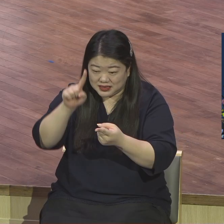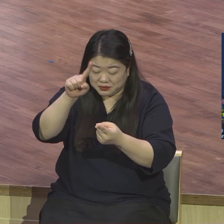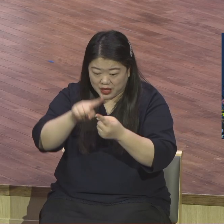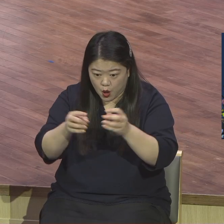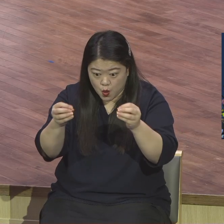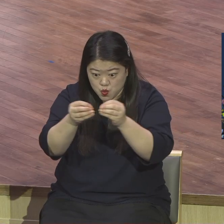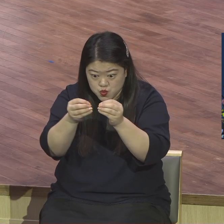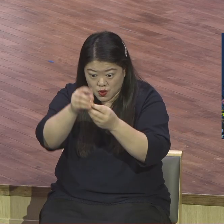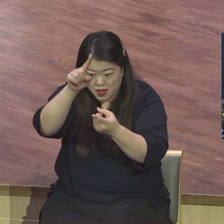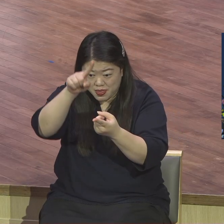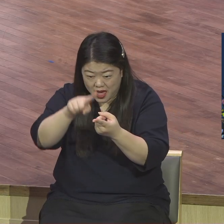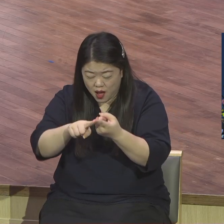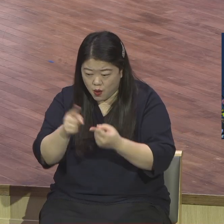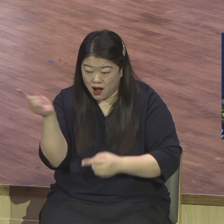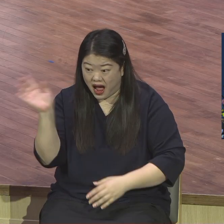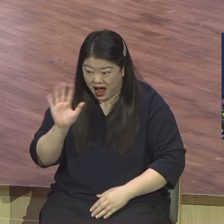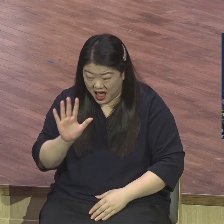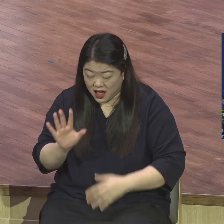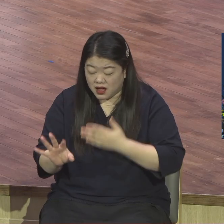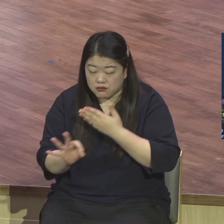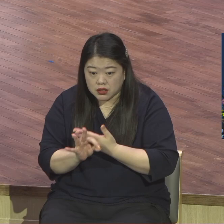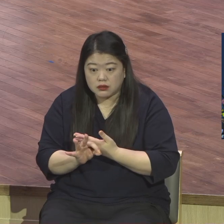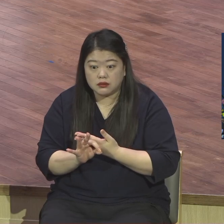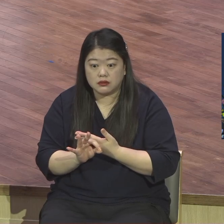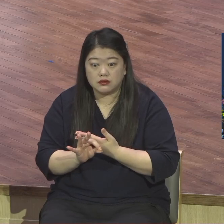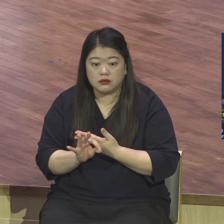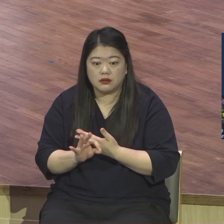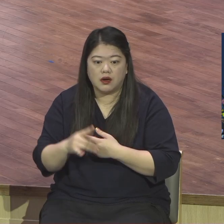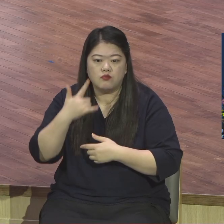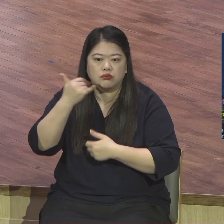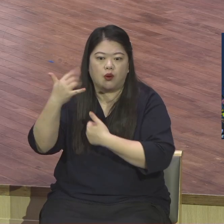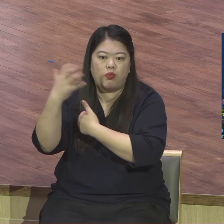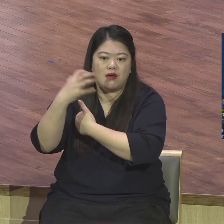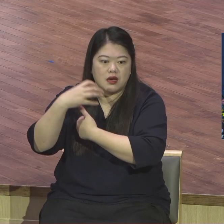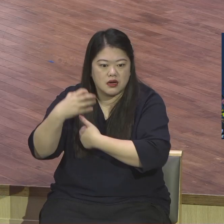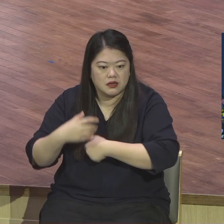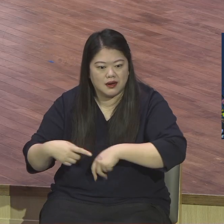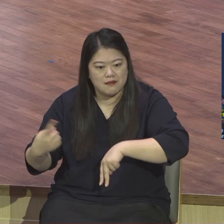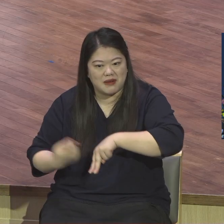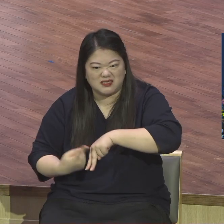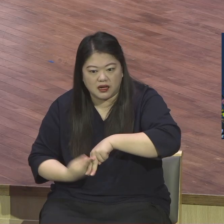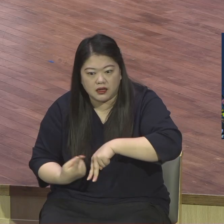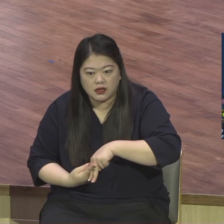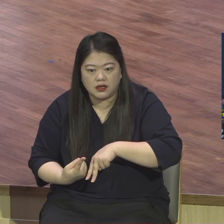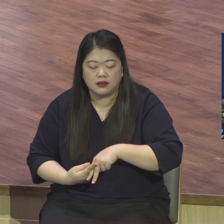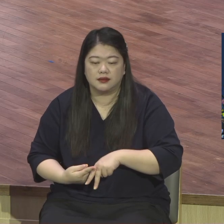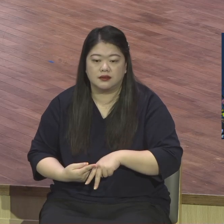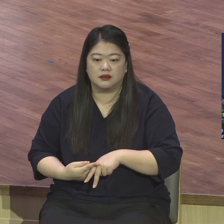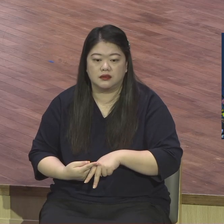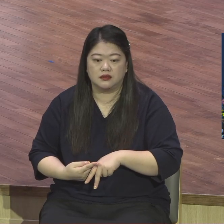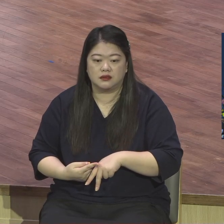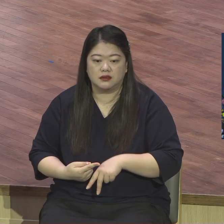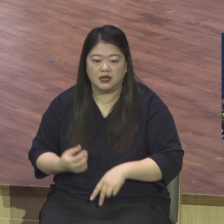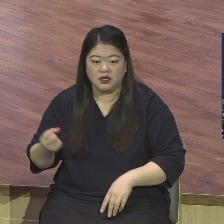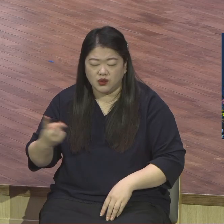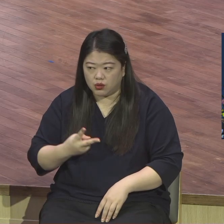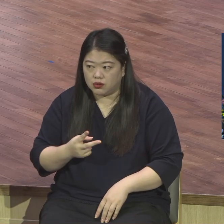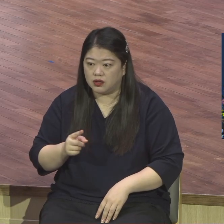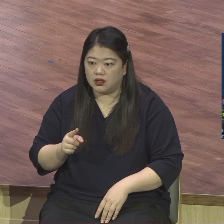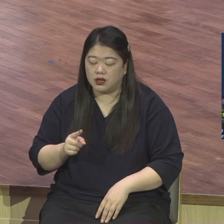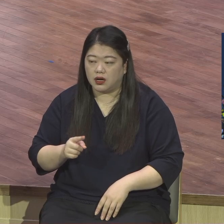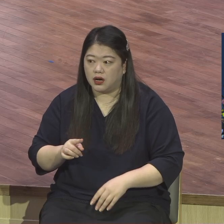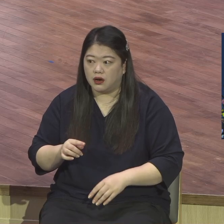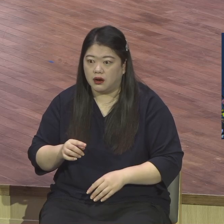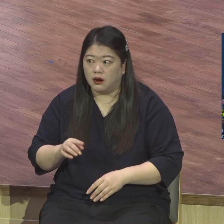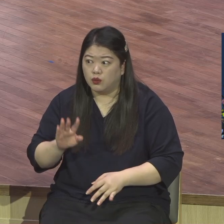가면 계속 회개하라고 때려잡죠. 정죄의식. 양심에 계속 가책을 느끼죠. 계속 죄는 짓죠. 해결이